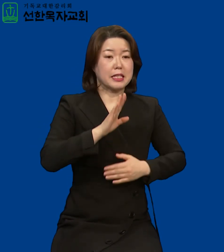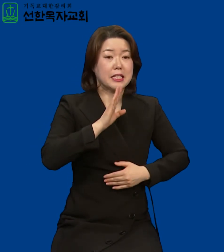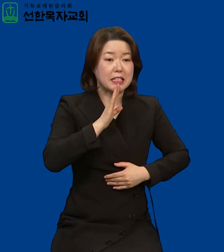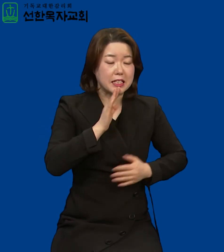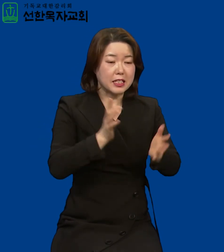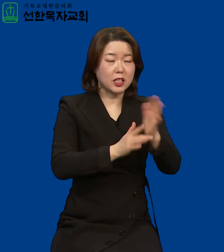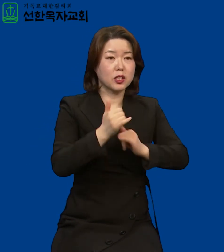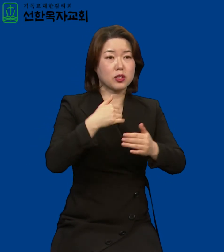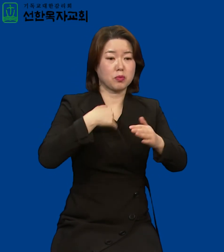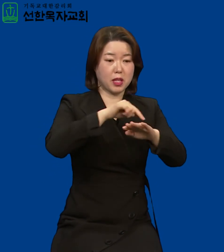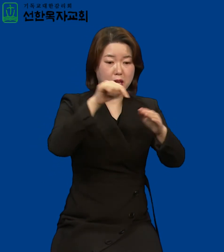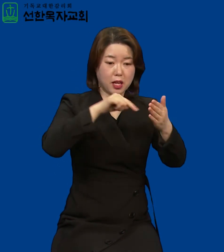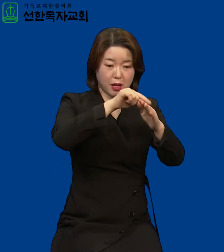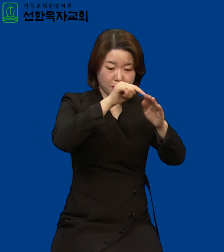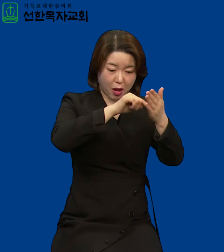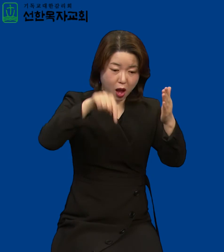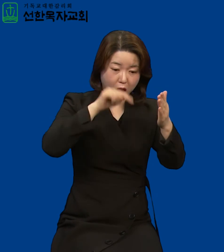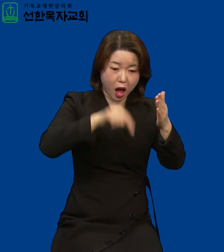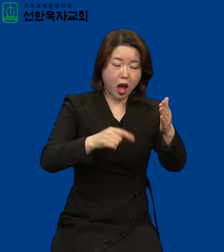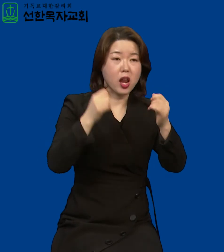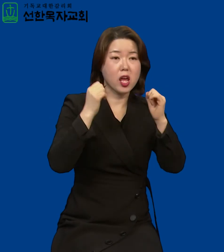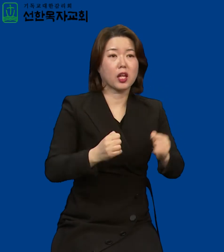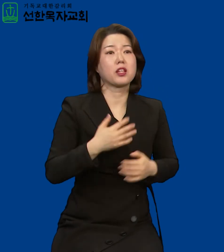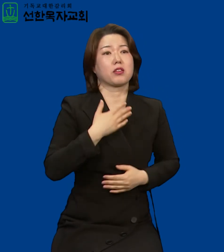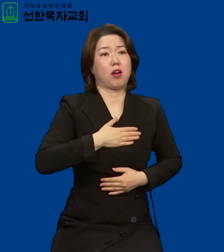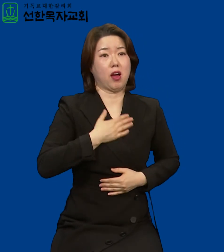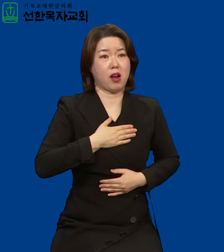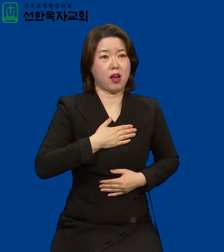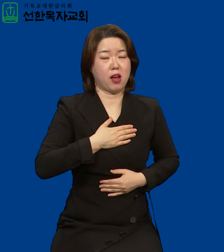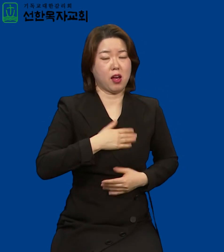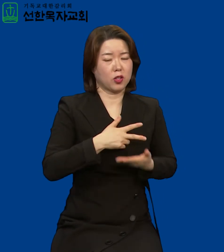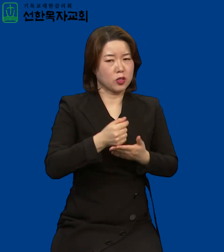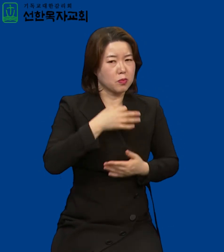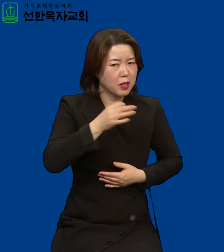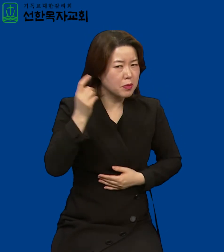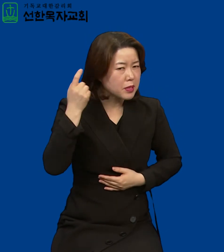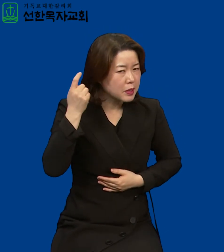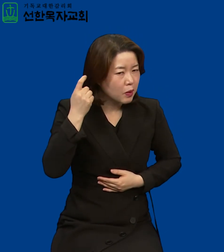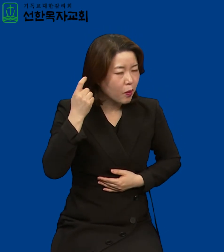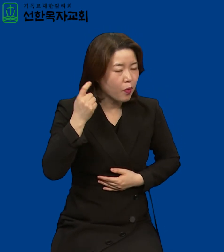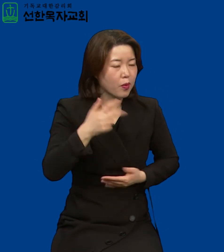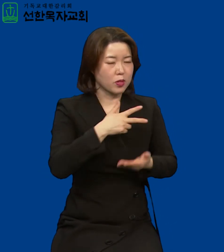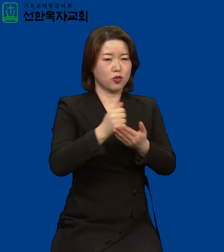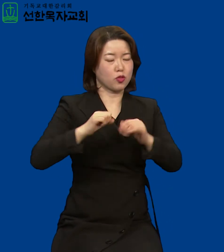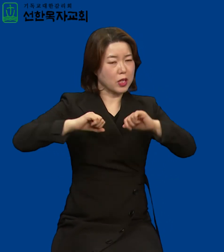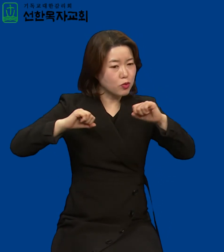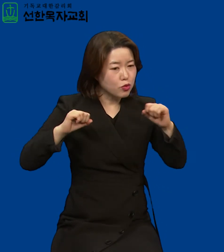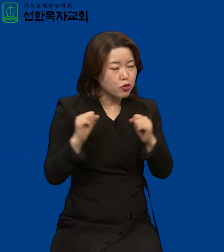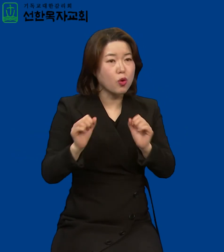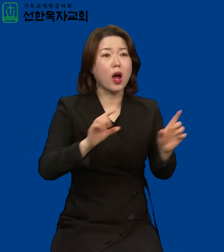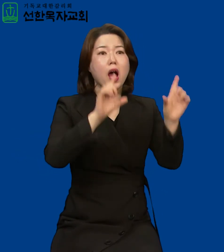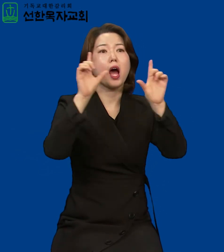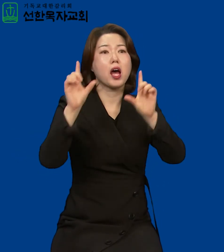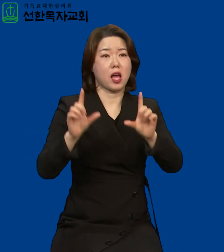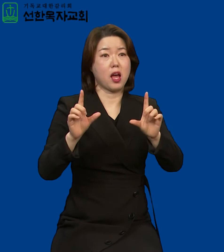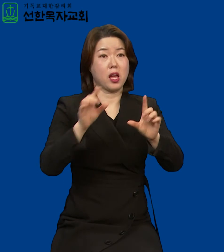것을 알았어요. 그리고 주님의 음성을 정말 듣고 주님께 순종하는 사역을 했어요.